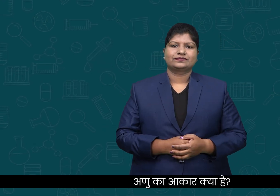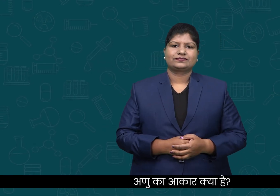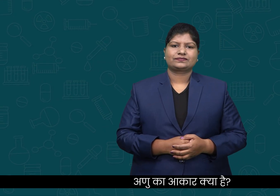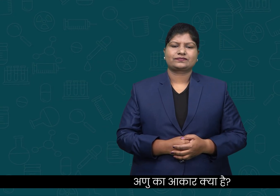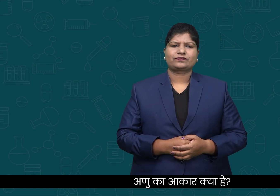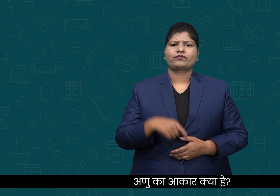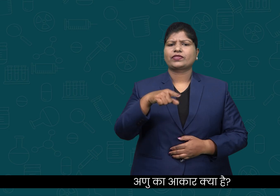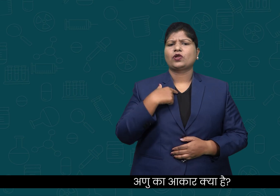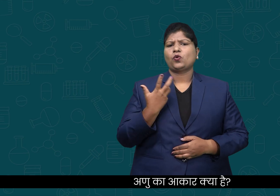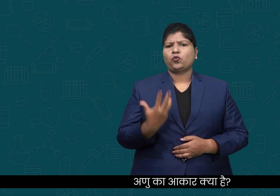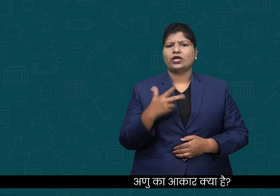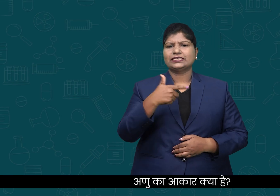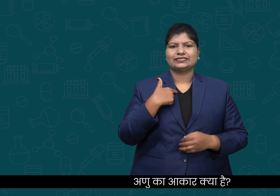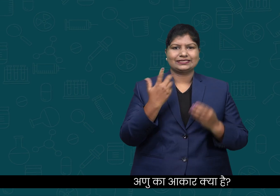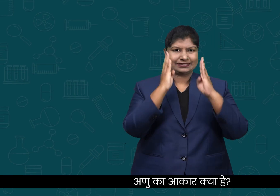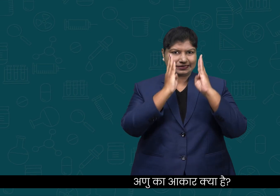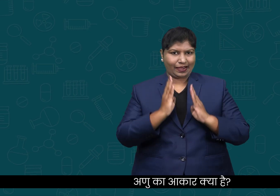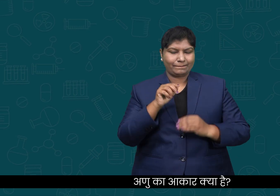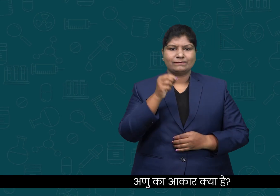अणु का आकार क्या है?